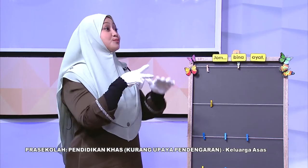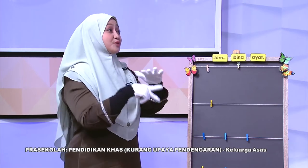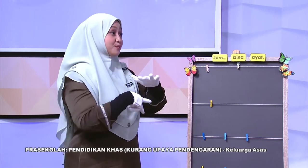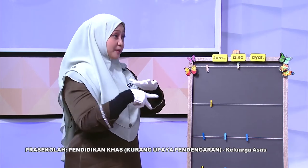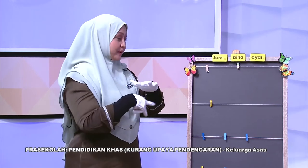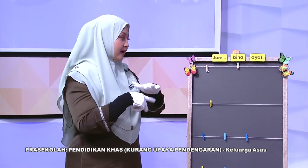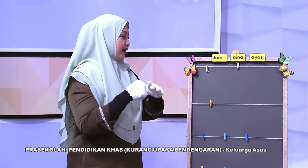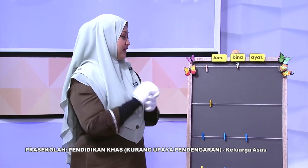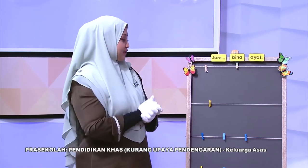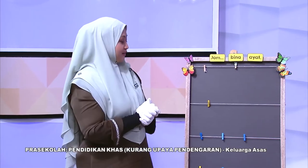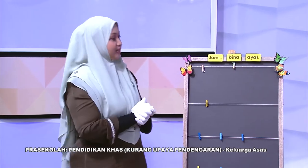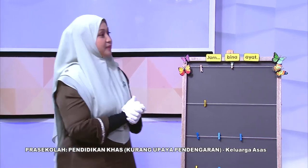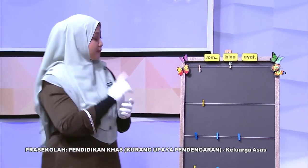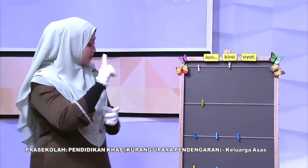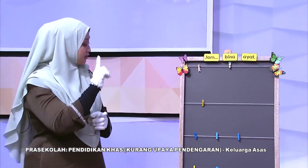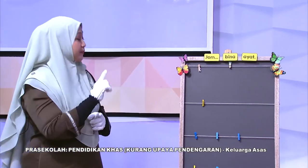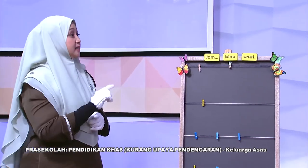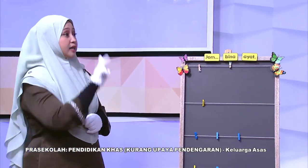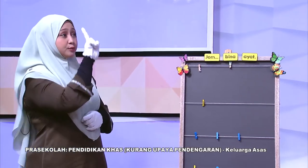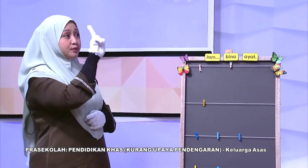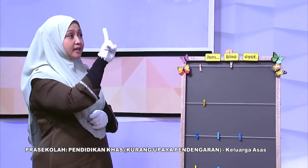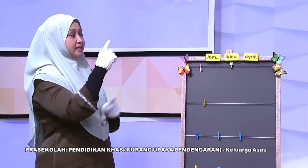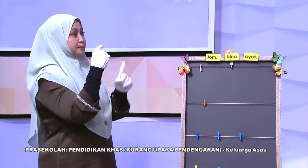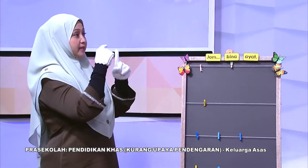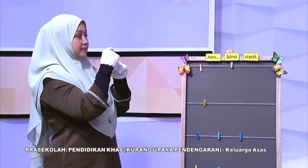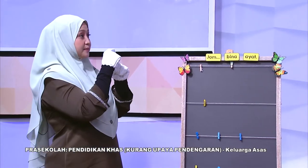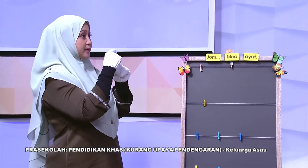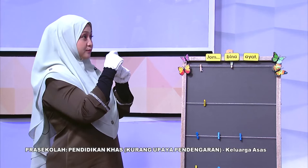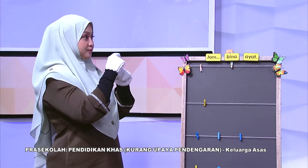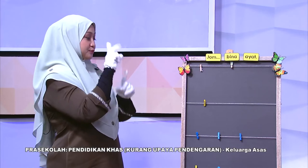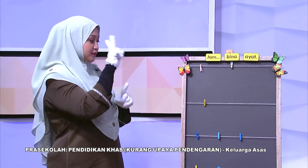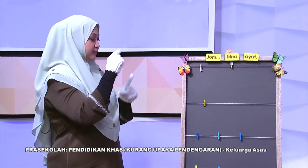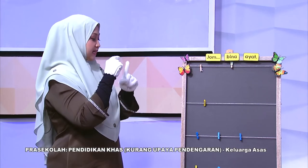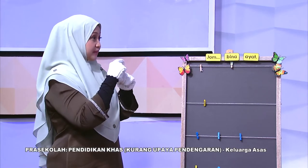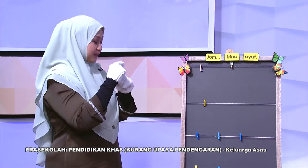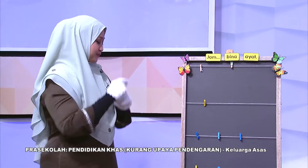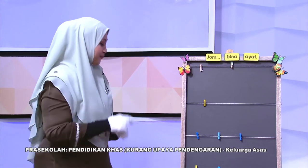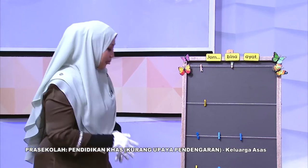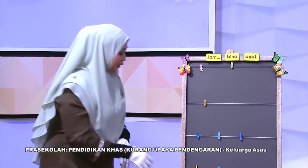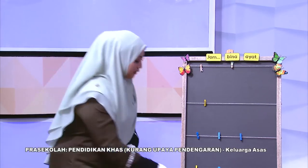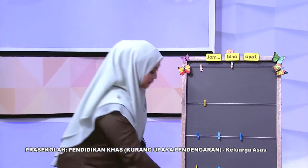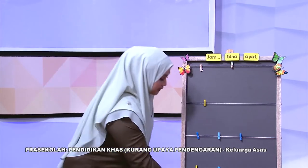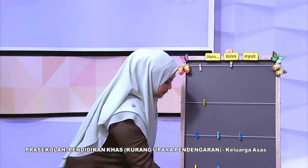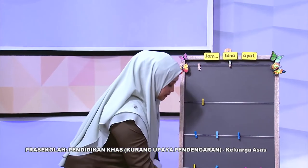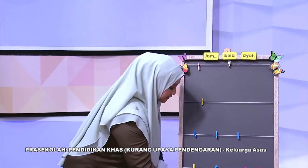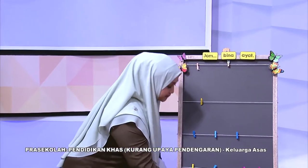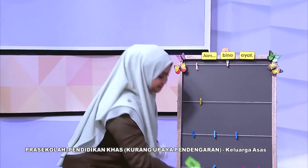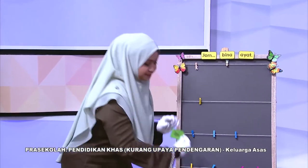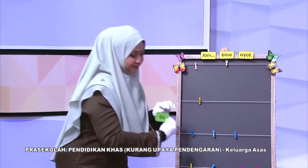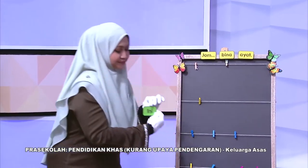murid-murid pra Oke pertama cek guna peternakan dua lagi perkataan baru-baru j-music utama Hai